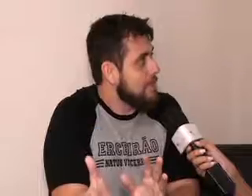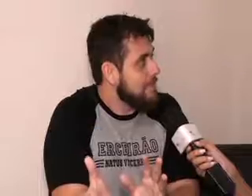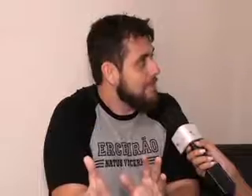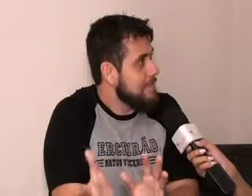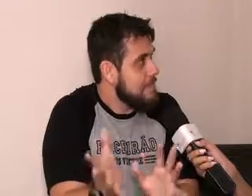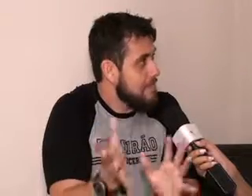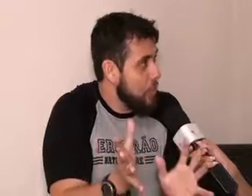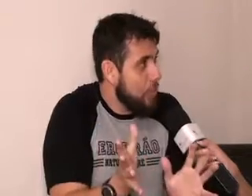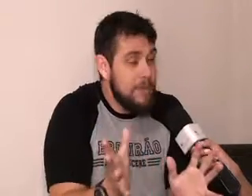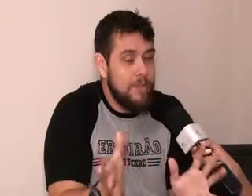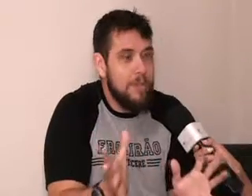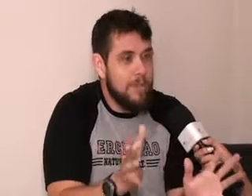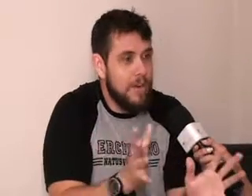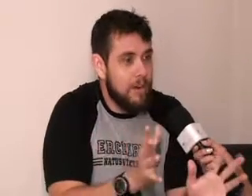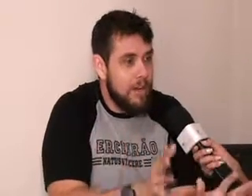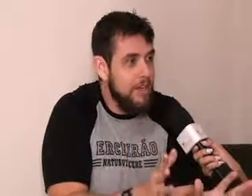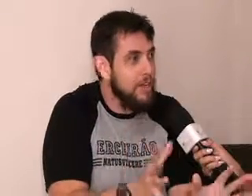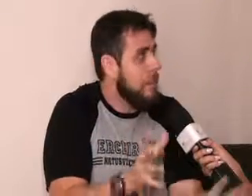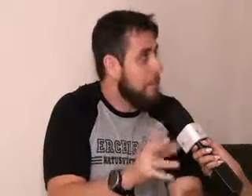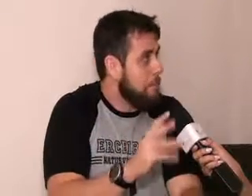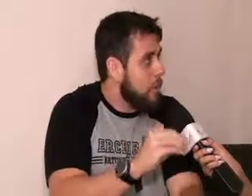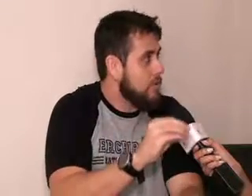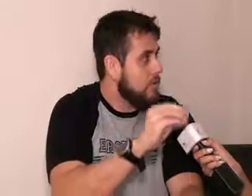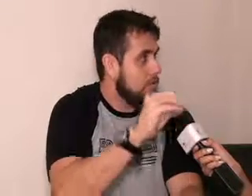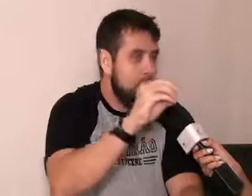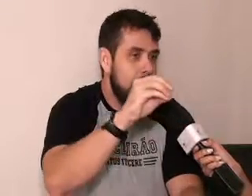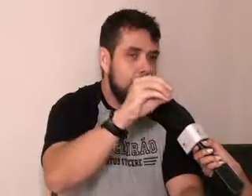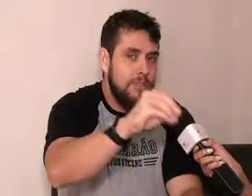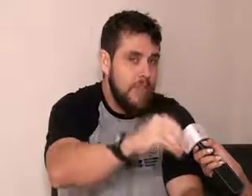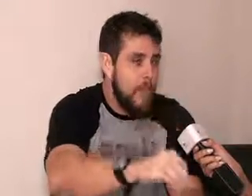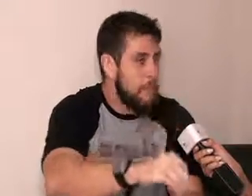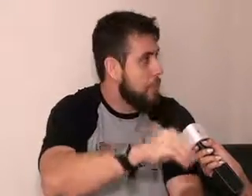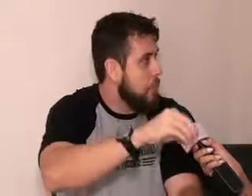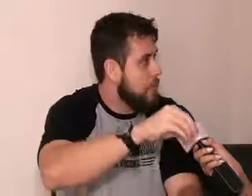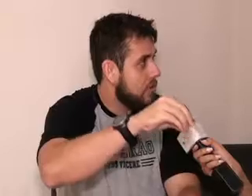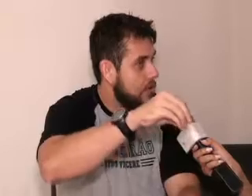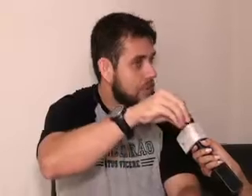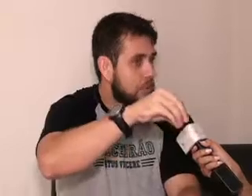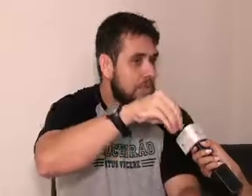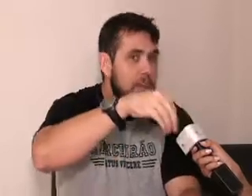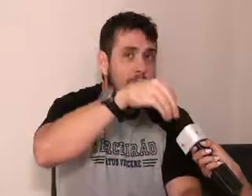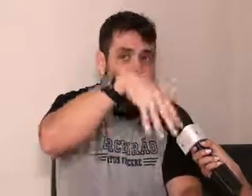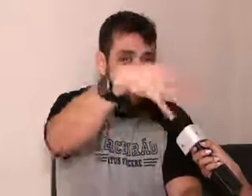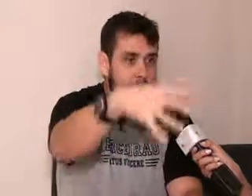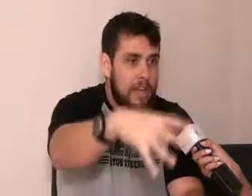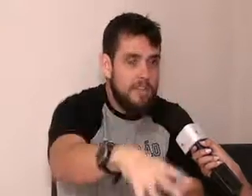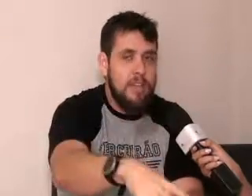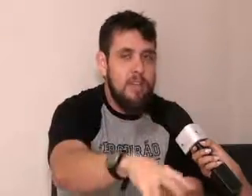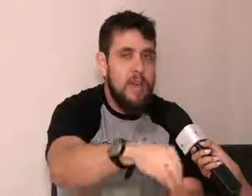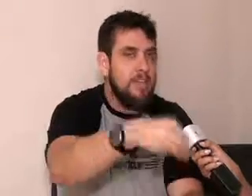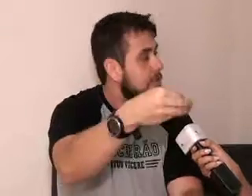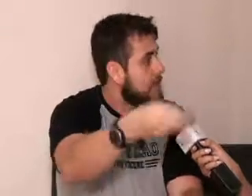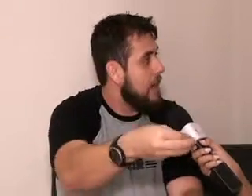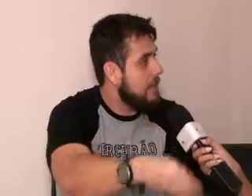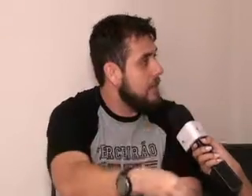colégios se preocupam, principalmente aqui em Araguaína. Poucos são os que têm os intérpretes, poucos são aquelas pessoas que favorecem a linguagem de sinais, a